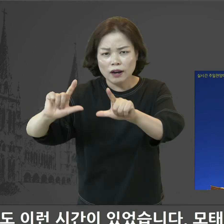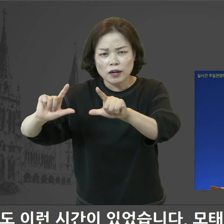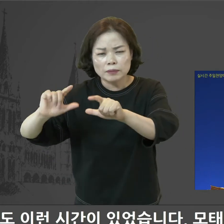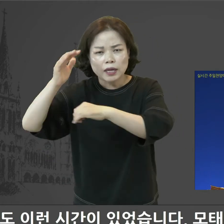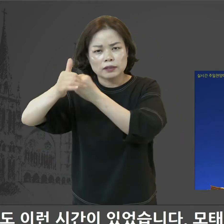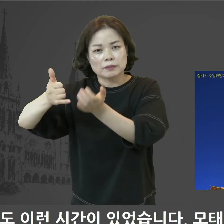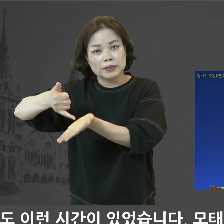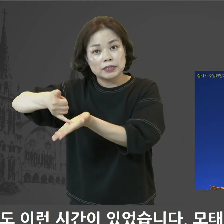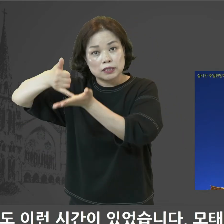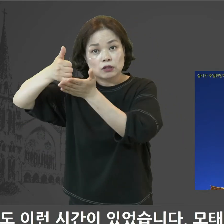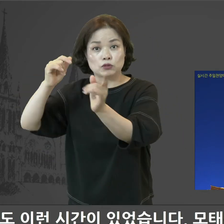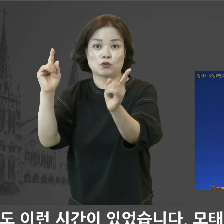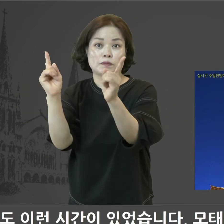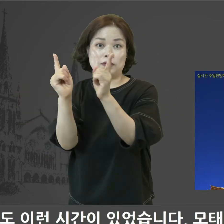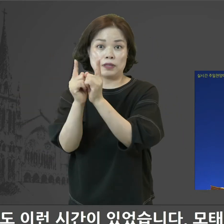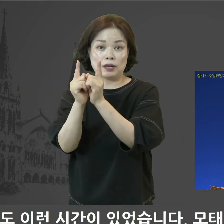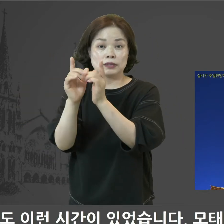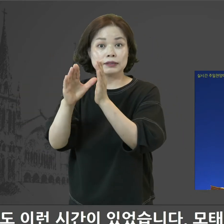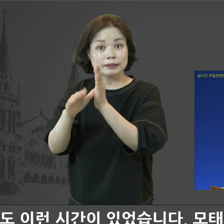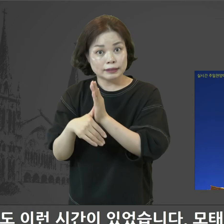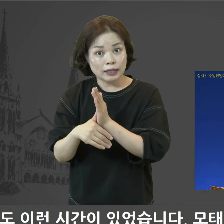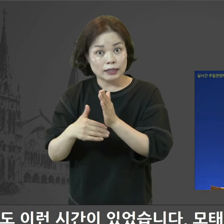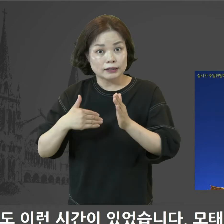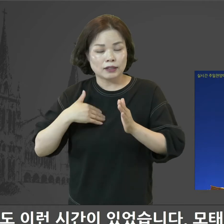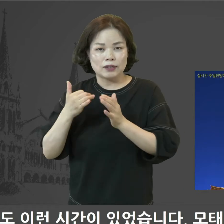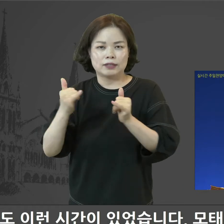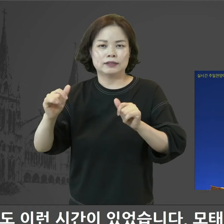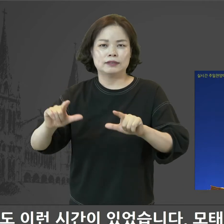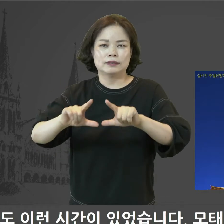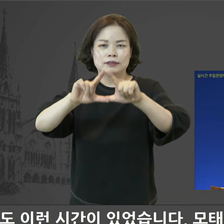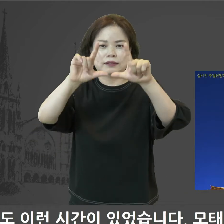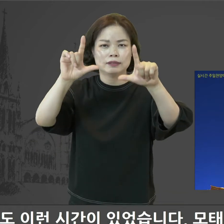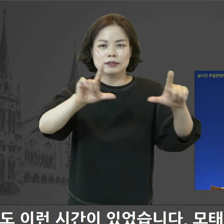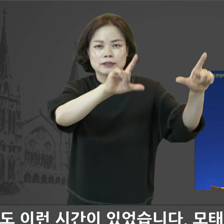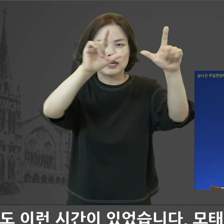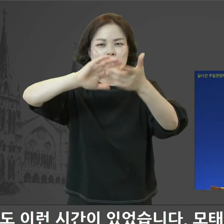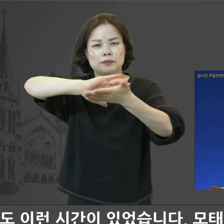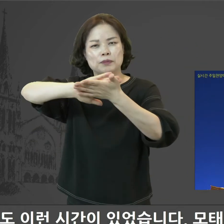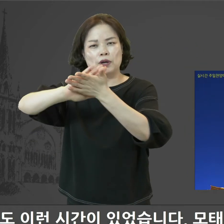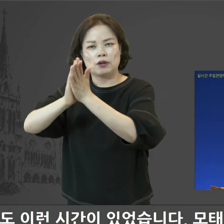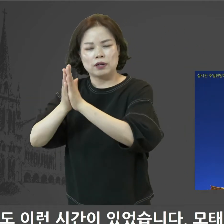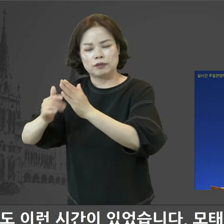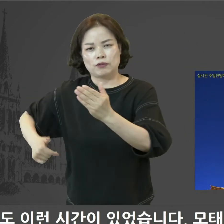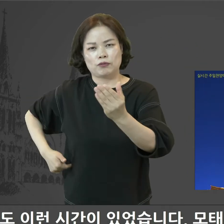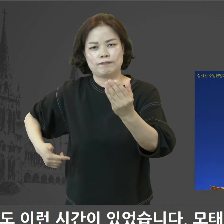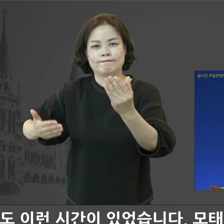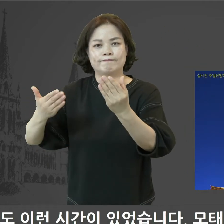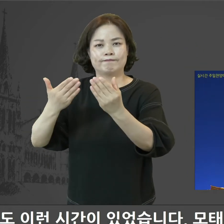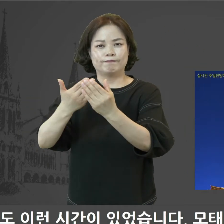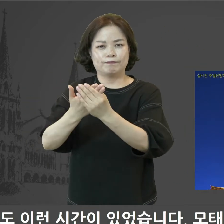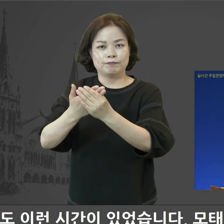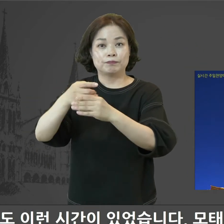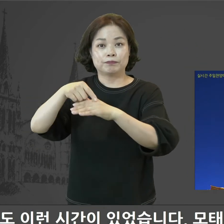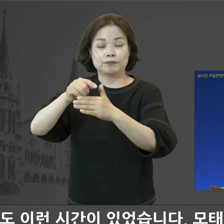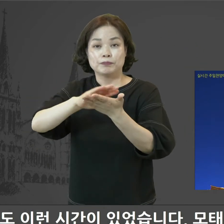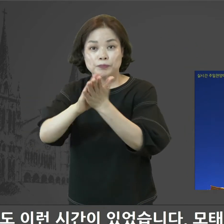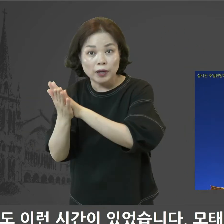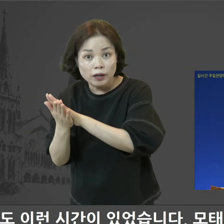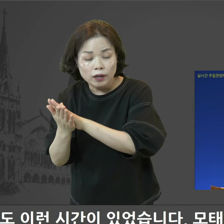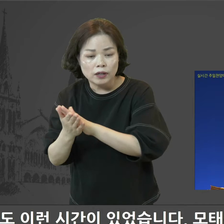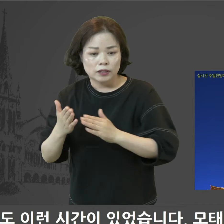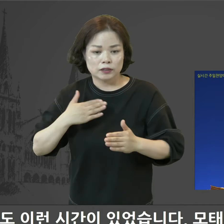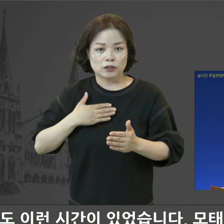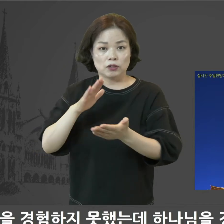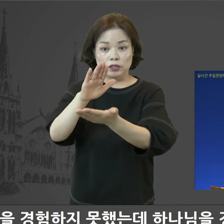하나님을 인격적으로 만났고 그때 저의 인생이 완전히 변화되는 회심의 계기가 되었습니다. 심지어